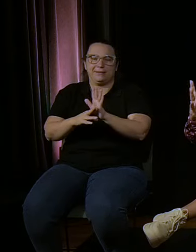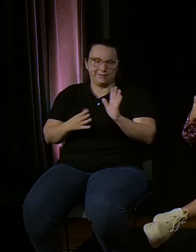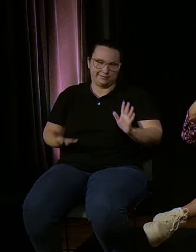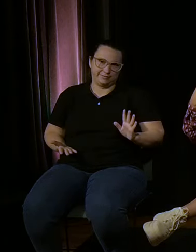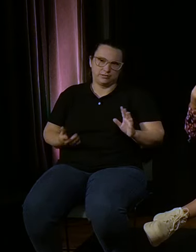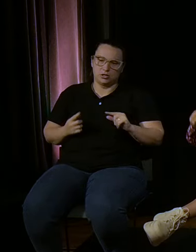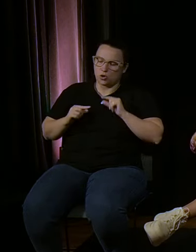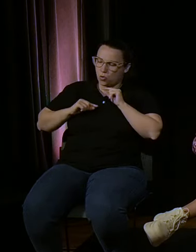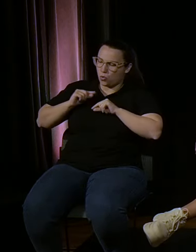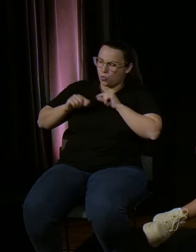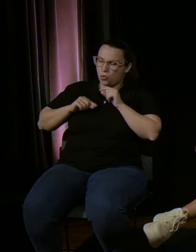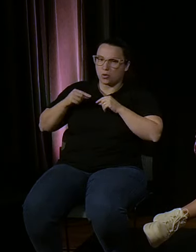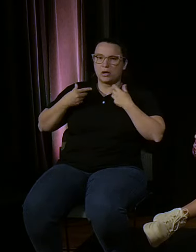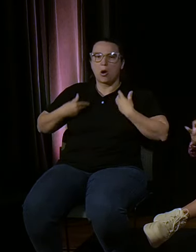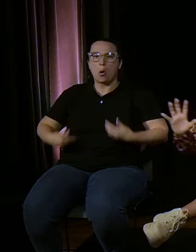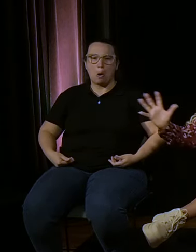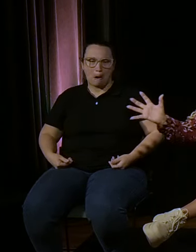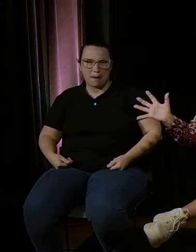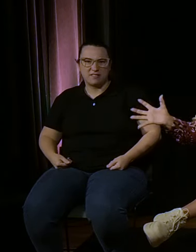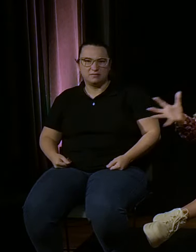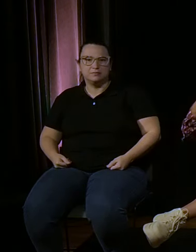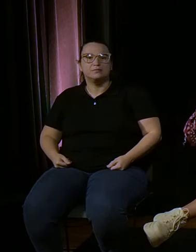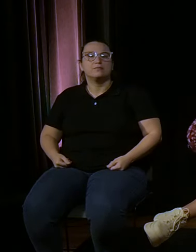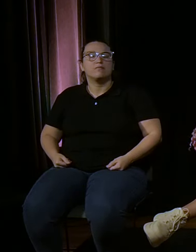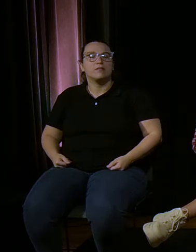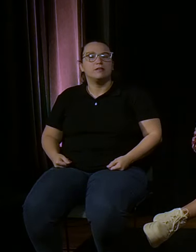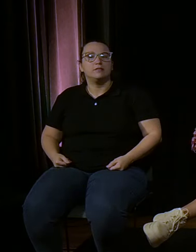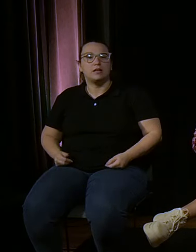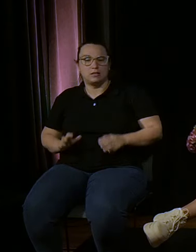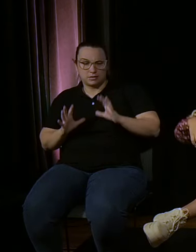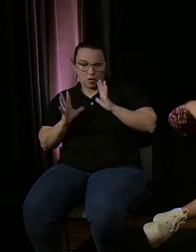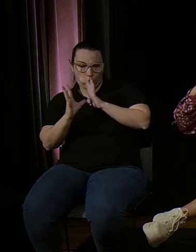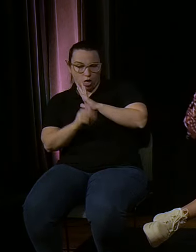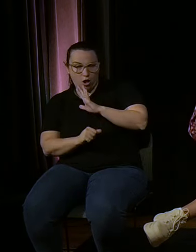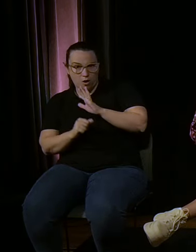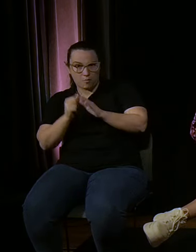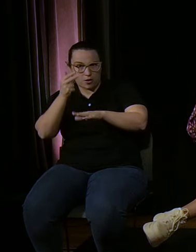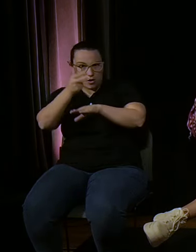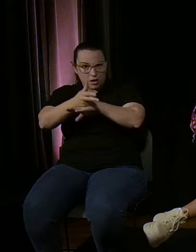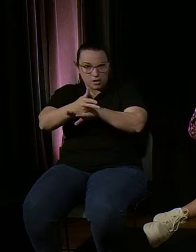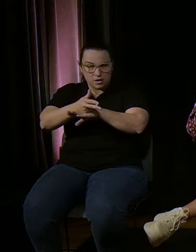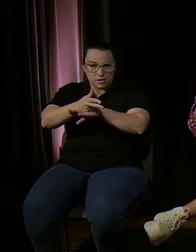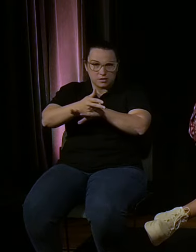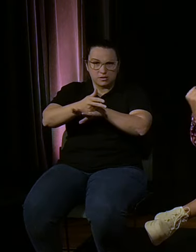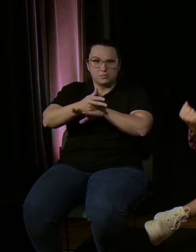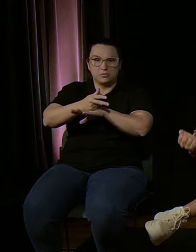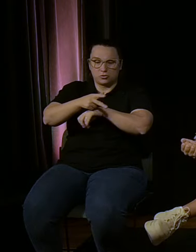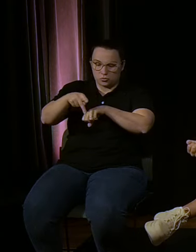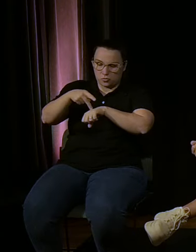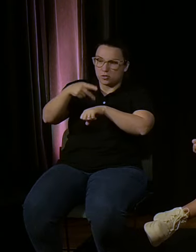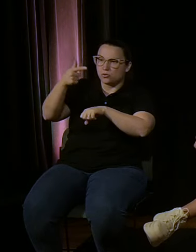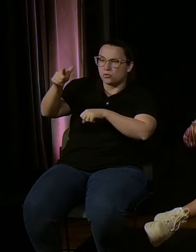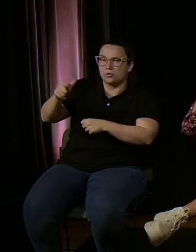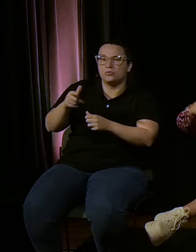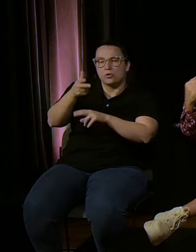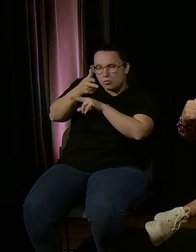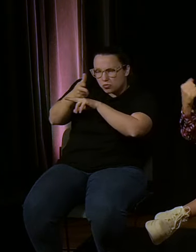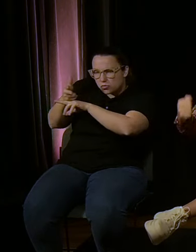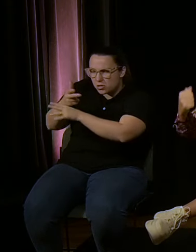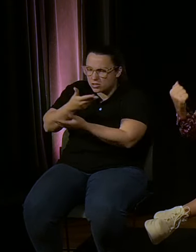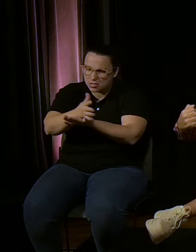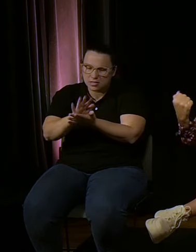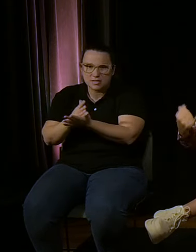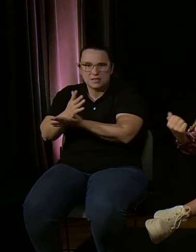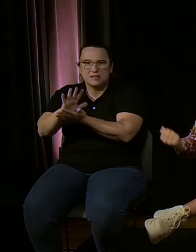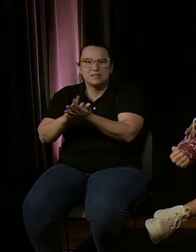assim, né? Do que é colocar esse corpo, mas eles roubam a câmera de uns gringos que estavam filmando o samba, né? E quantas vezes